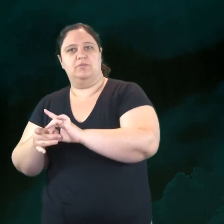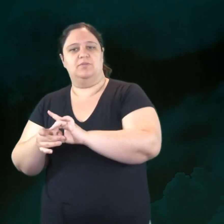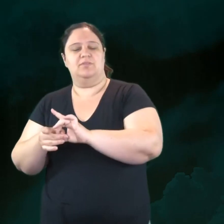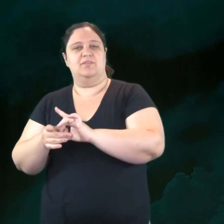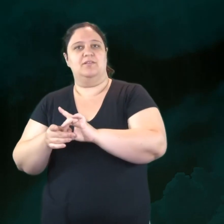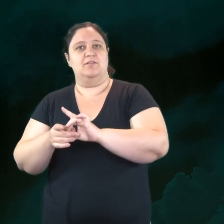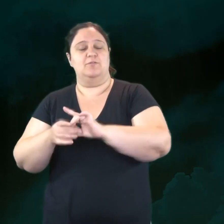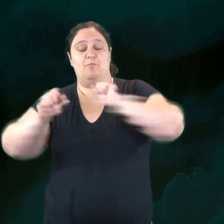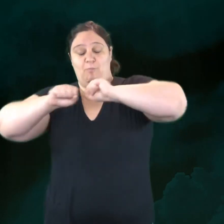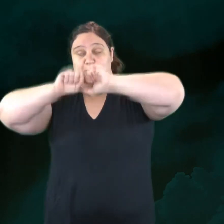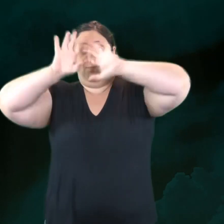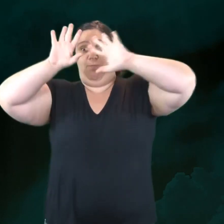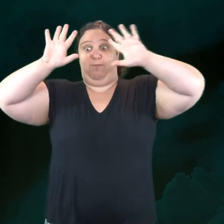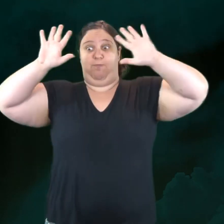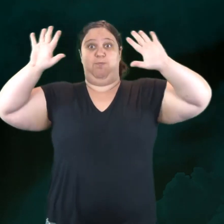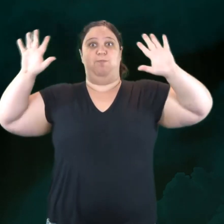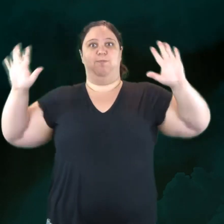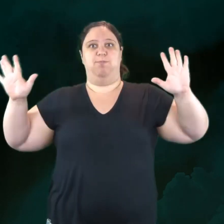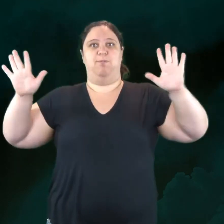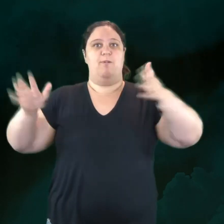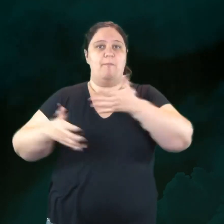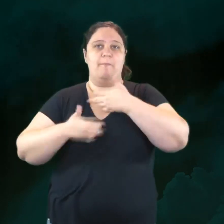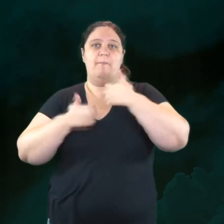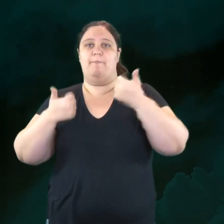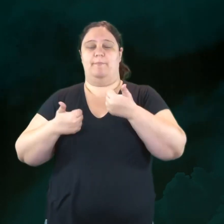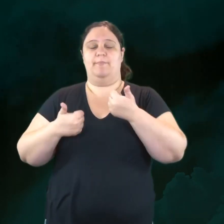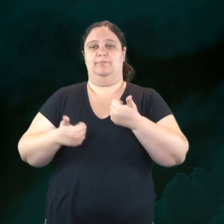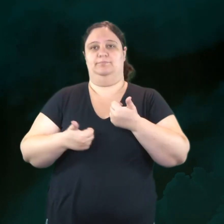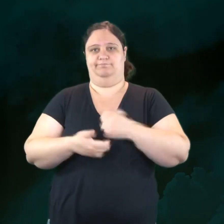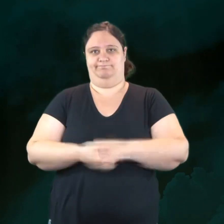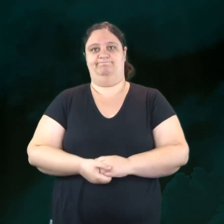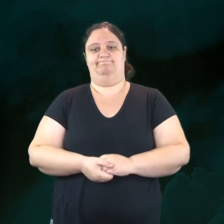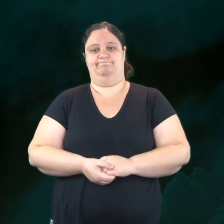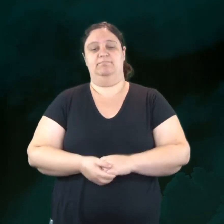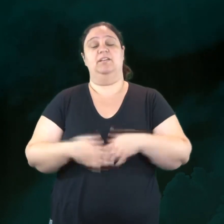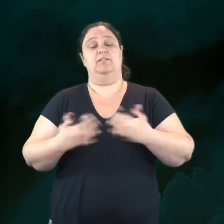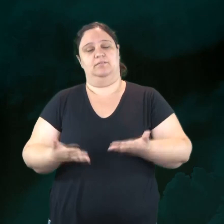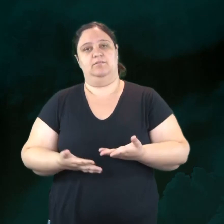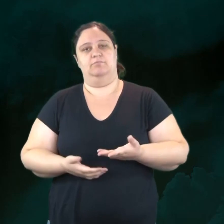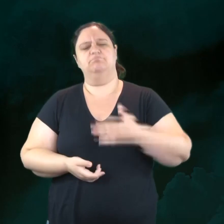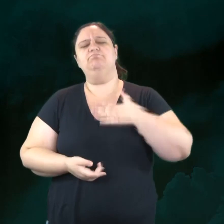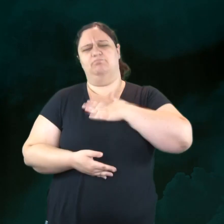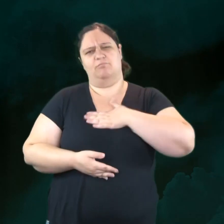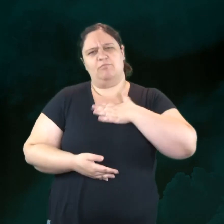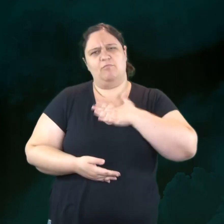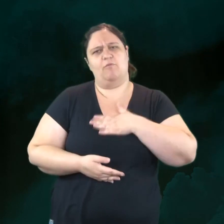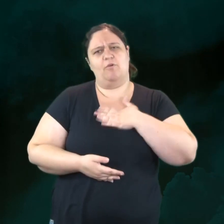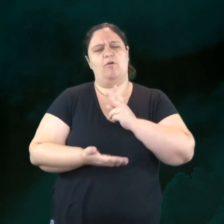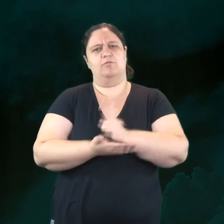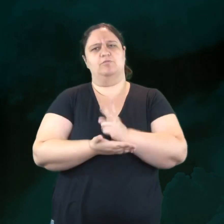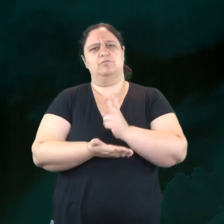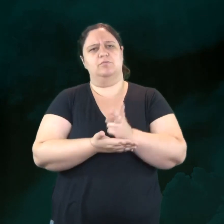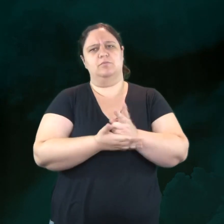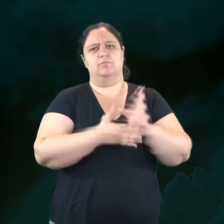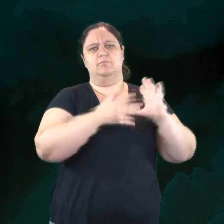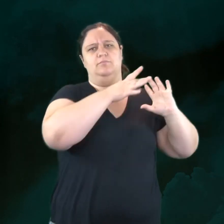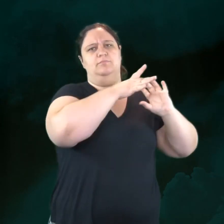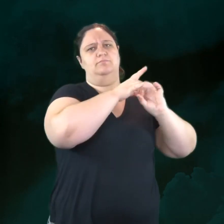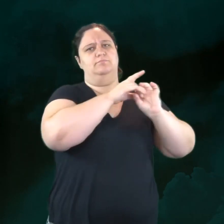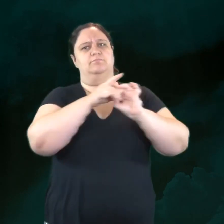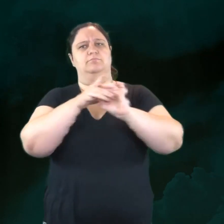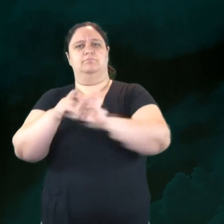tudo torna-se mais vivo. Portanto, eu sempre gosto de fazer essa contextualização. E